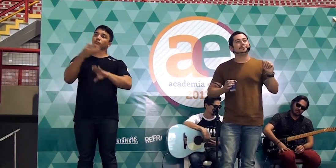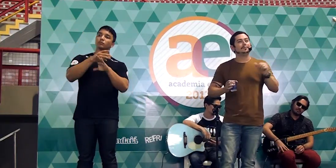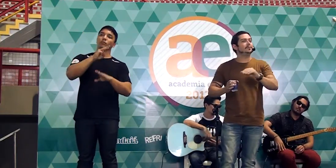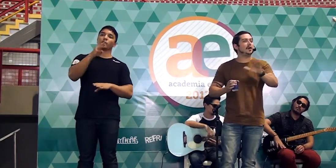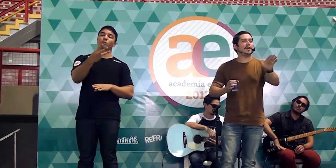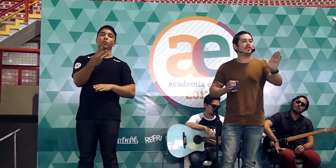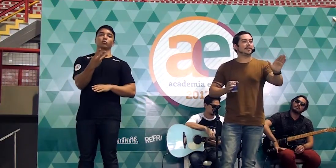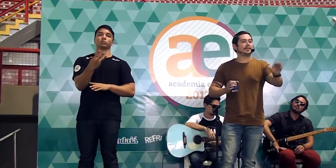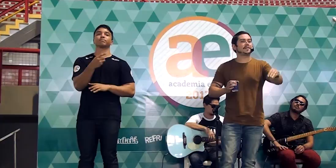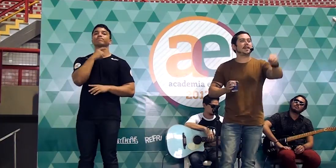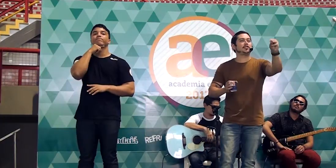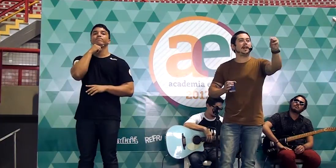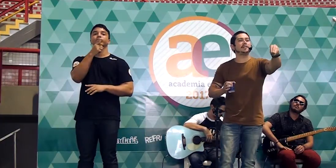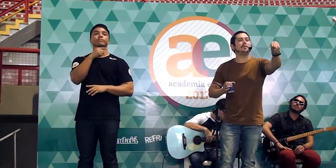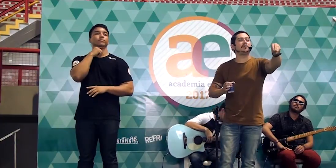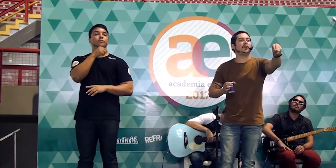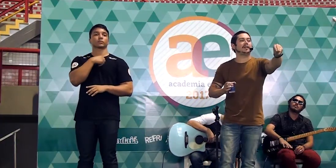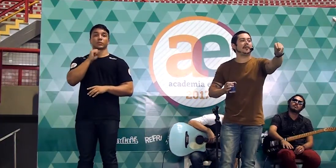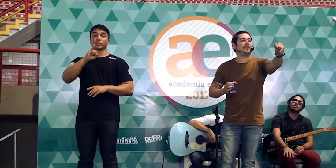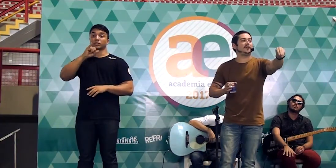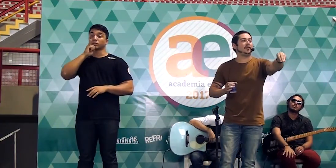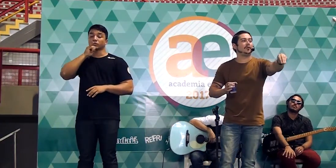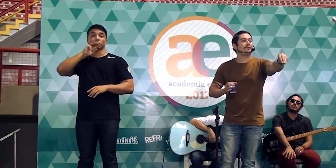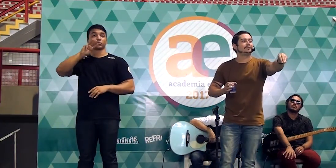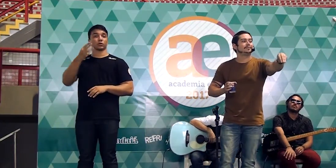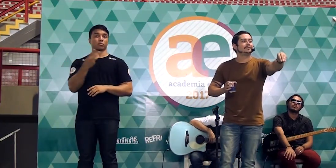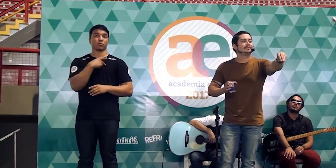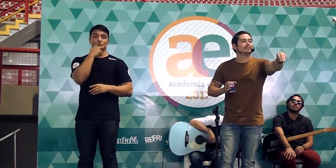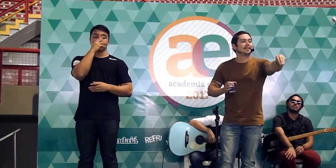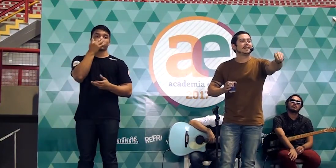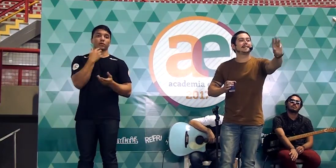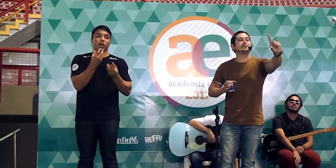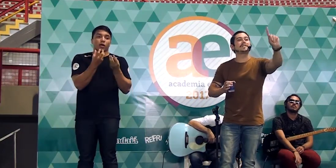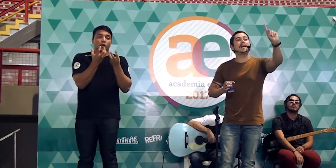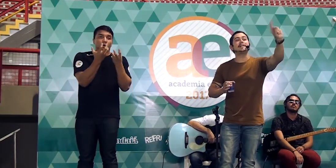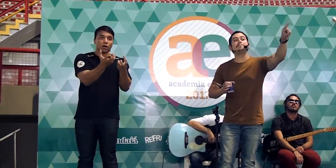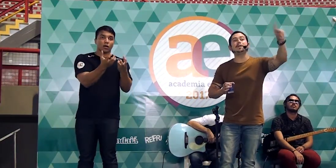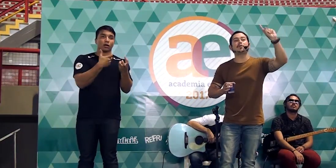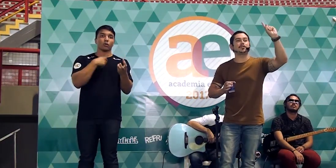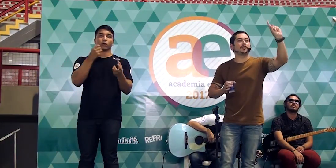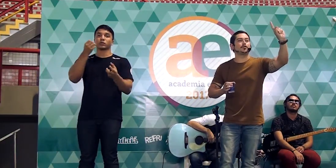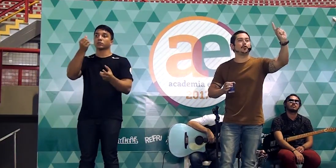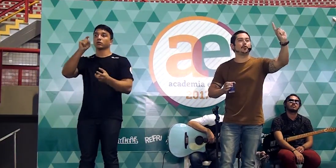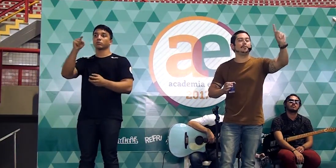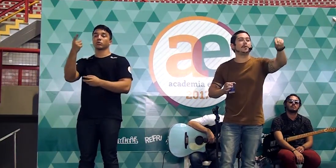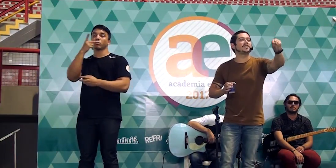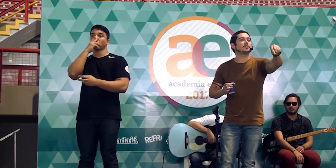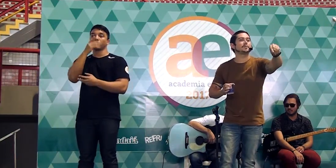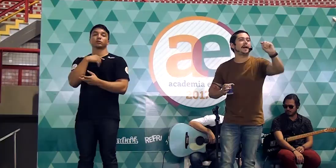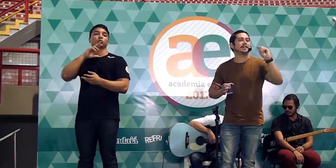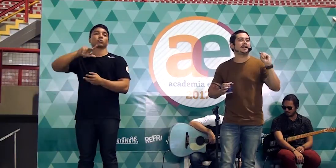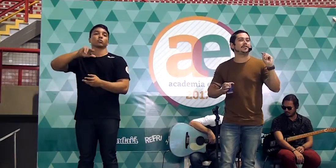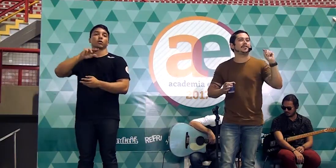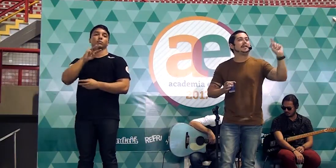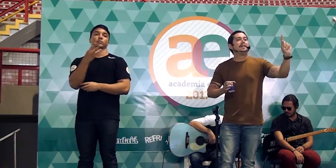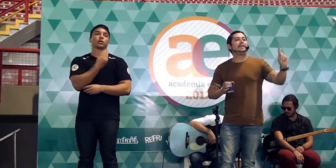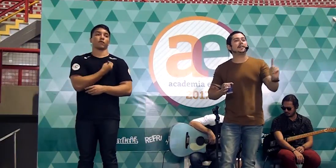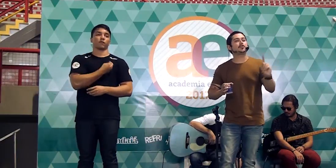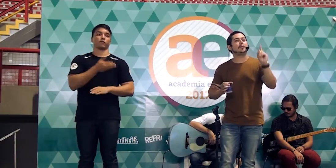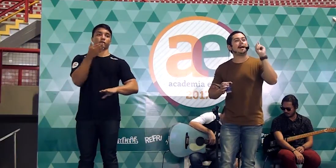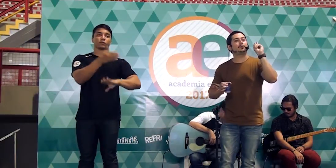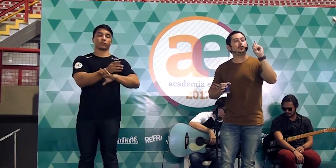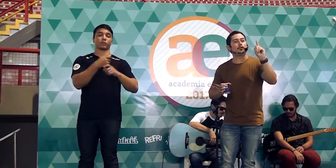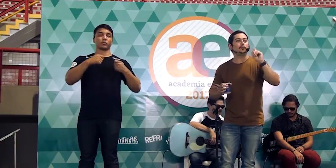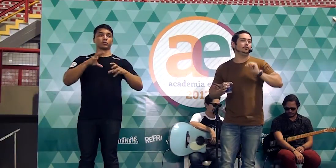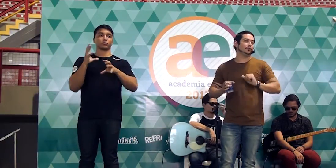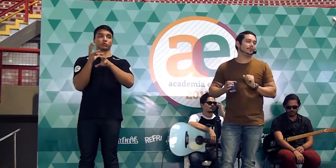3.000. Não adianta. Se as 3.000 votar a favor, são 6.000 que estão em jogo. Não são os presentes. Tem